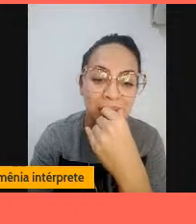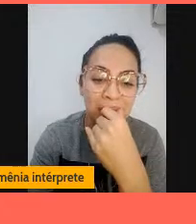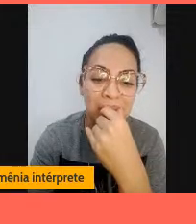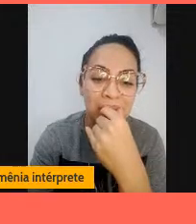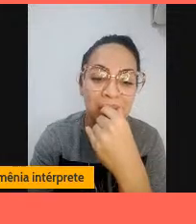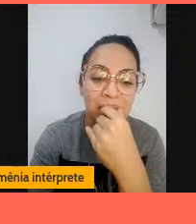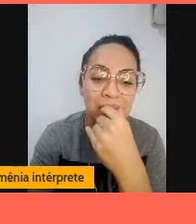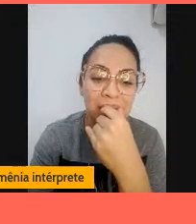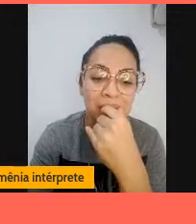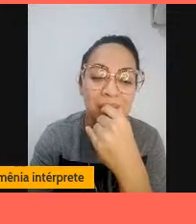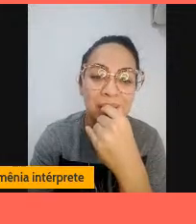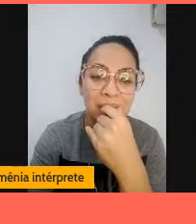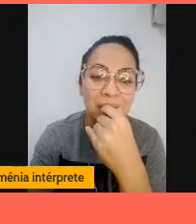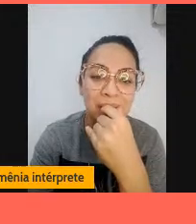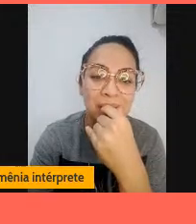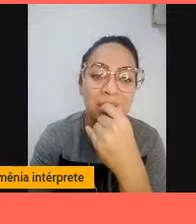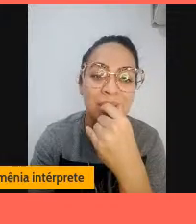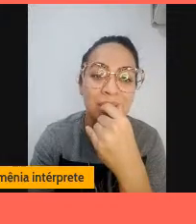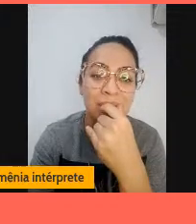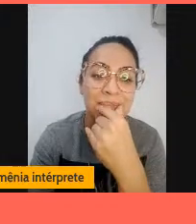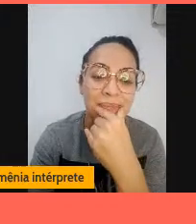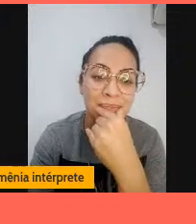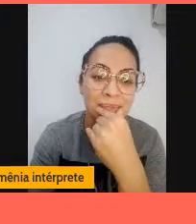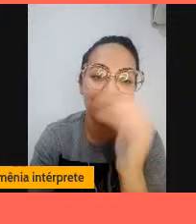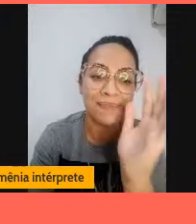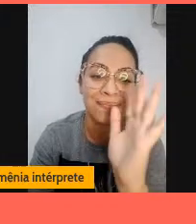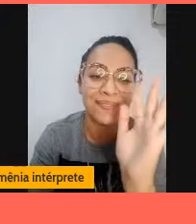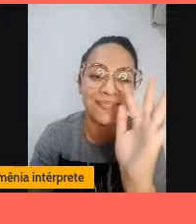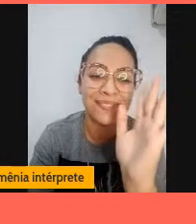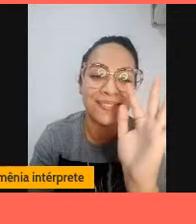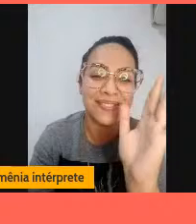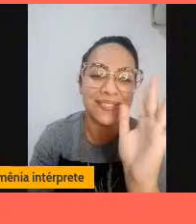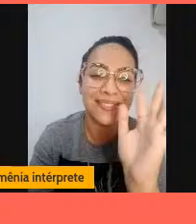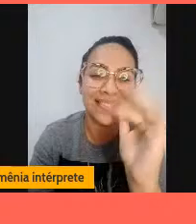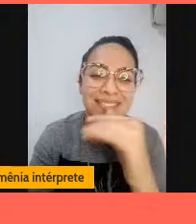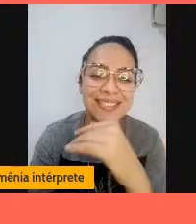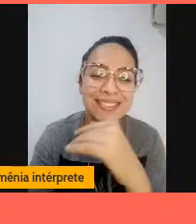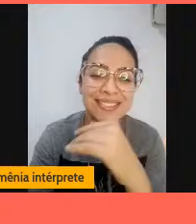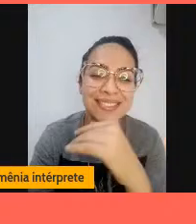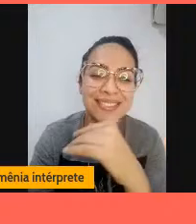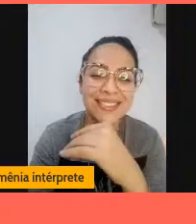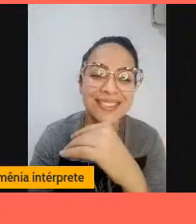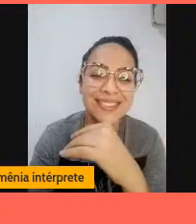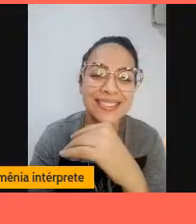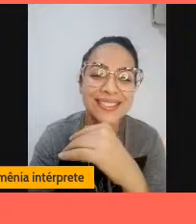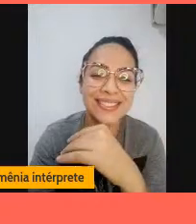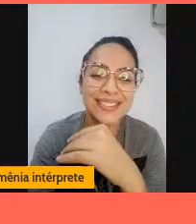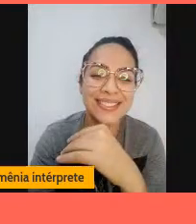mostra CE. Até a próxima e um tchauzinho, tá?